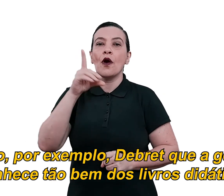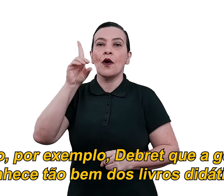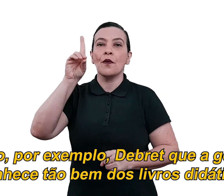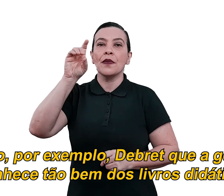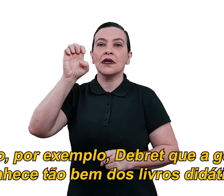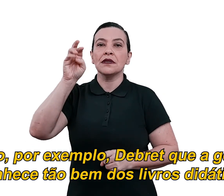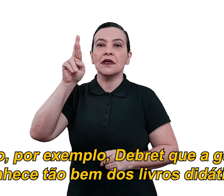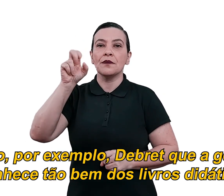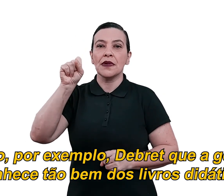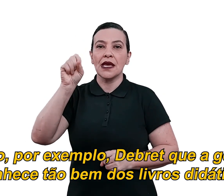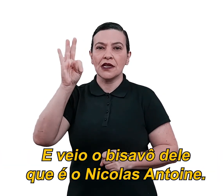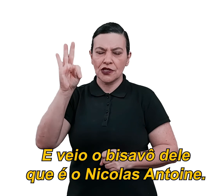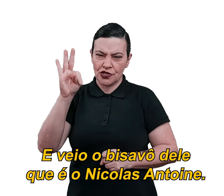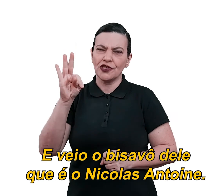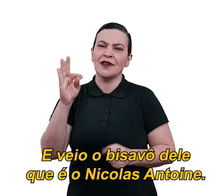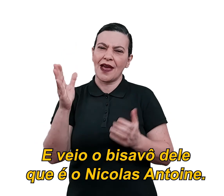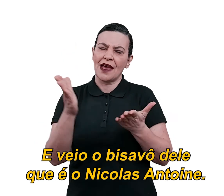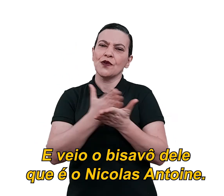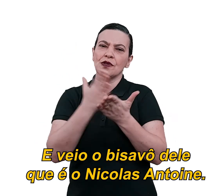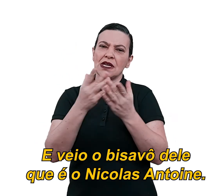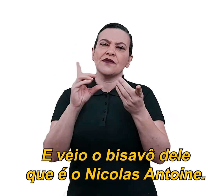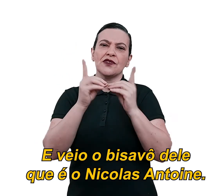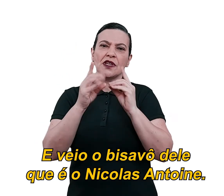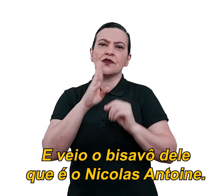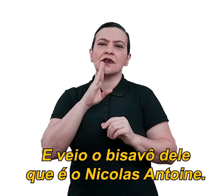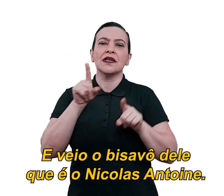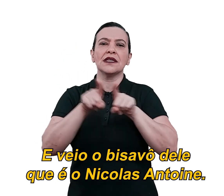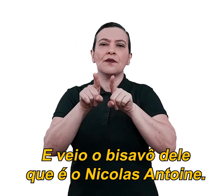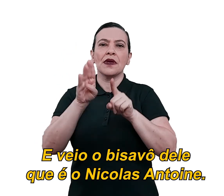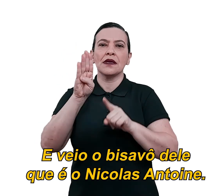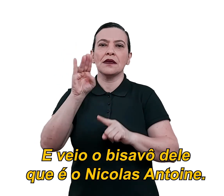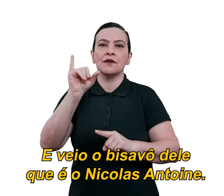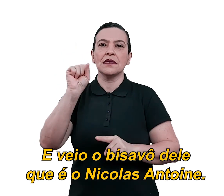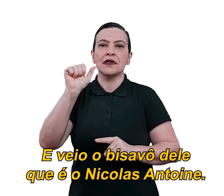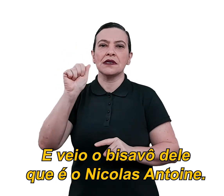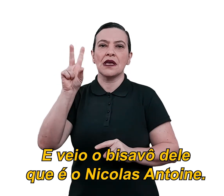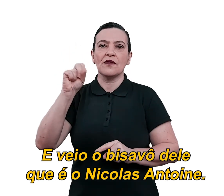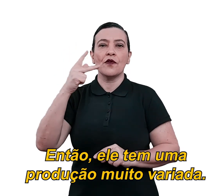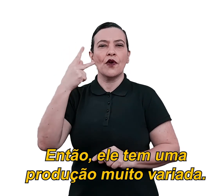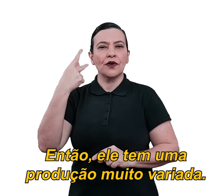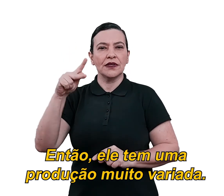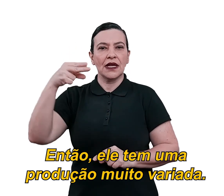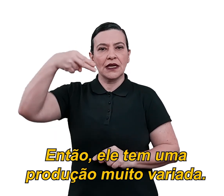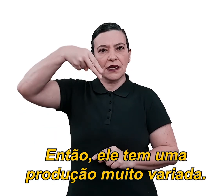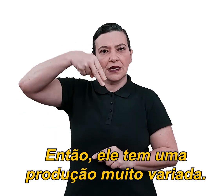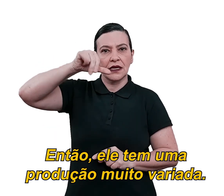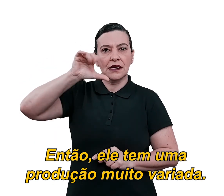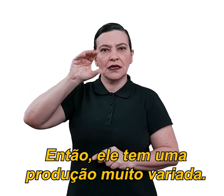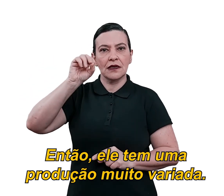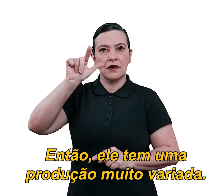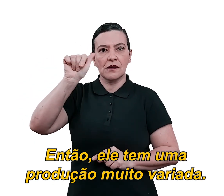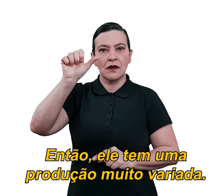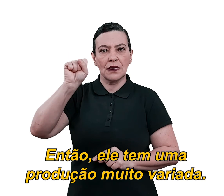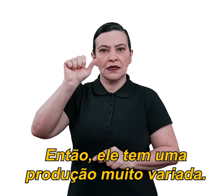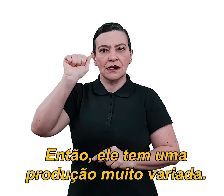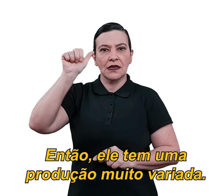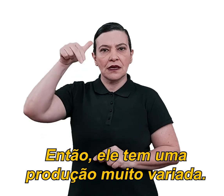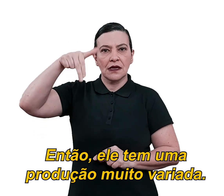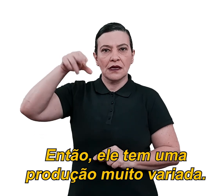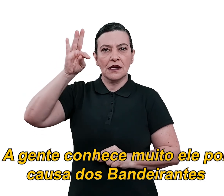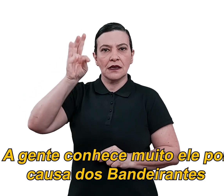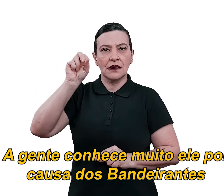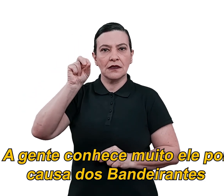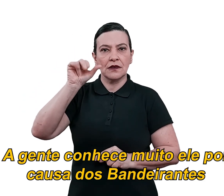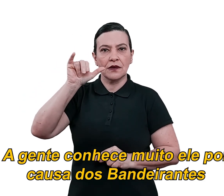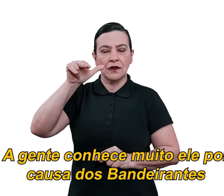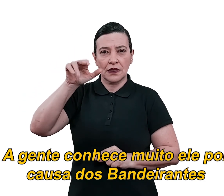tão bem dos livros didáticos, por exemplo, e veio o bisavô dele, que é o Nicolas Antoine Toné. Então, ele tem uma produção muito